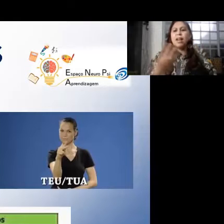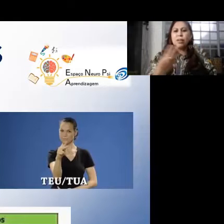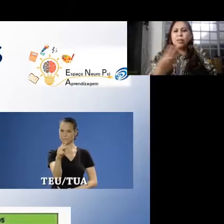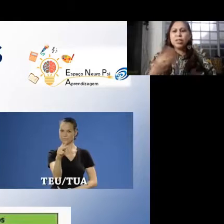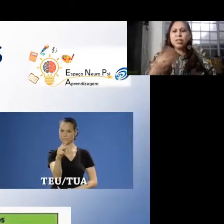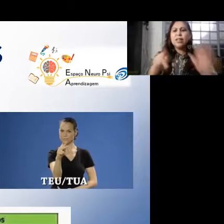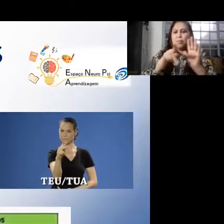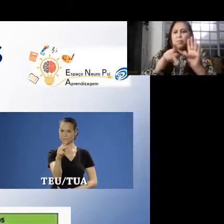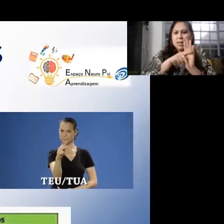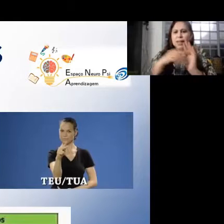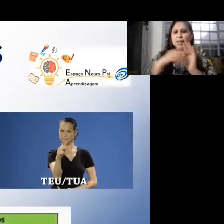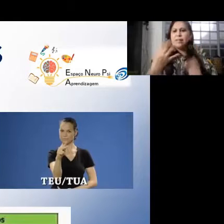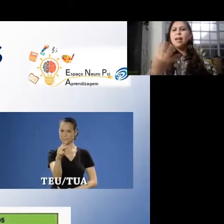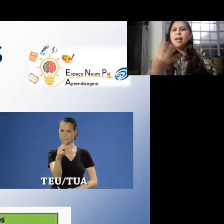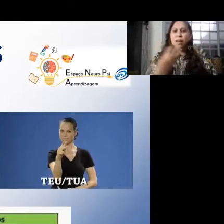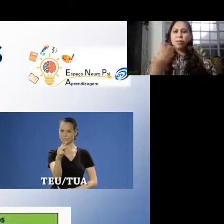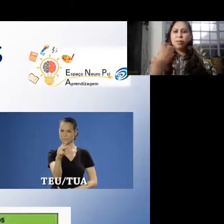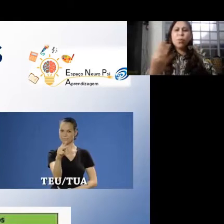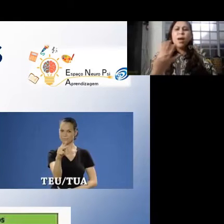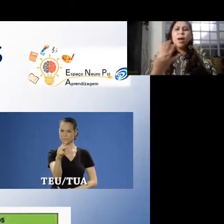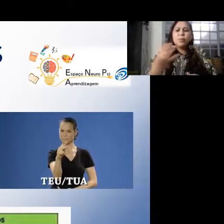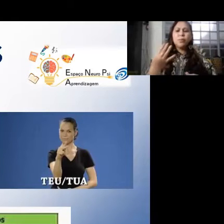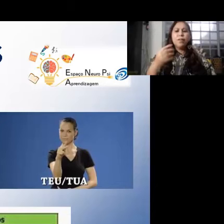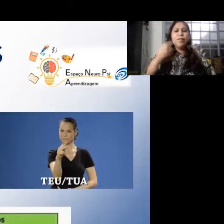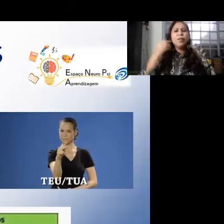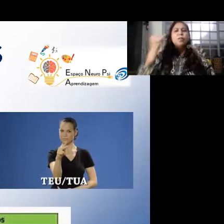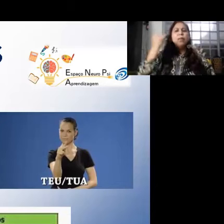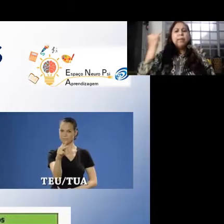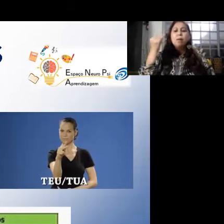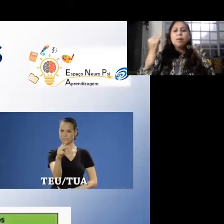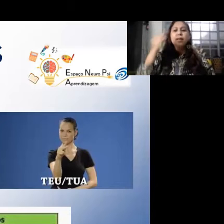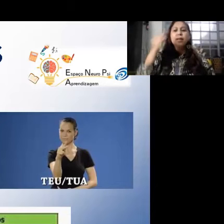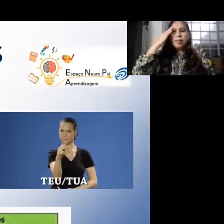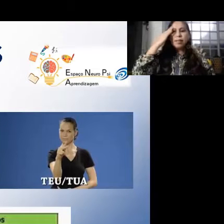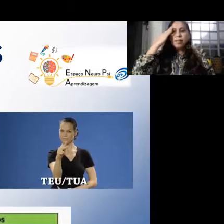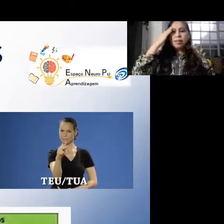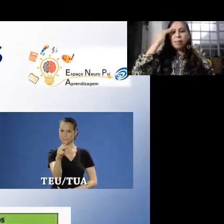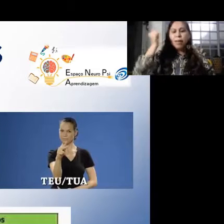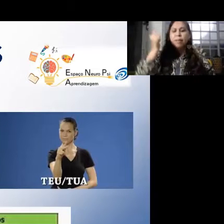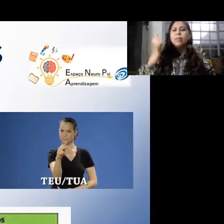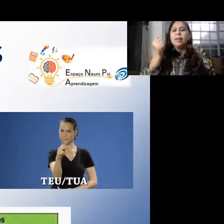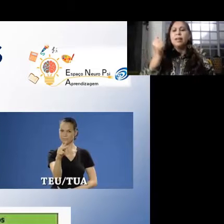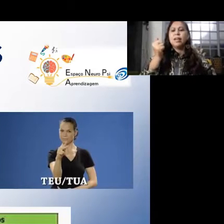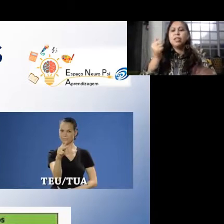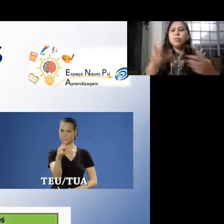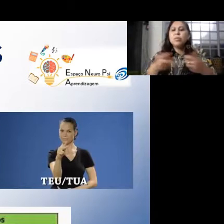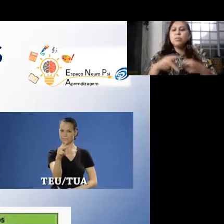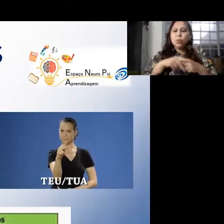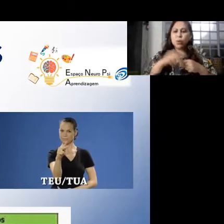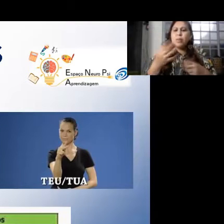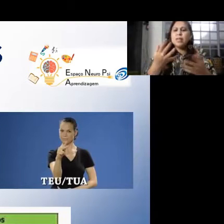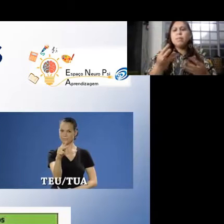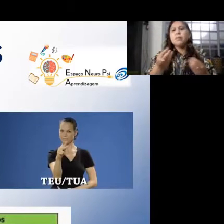Pertence a nós três, pertence a nós quatro. Viu como é importante saber essa questão